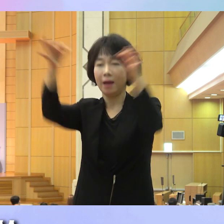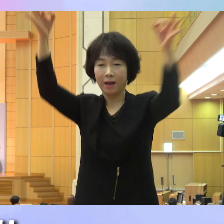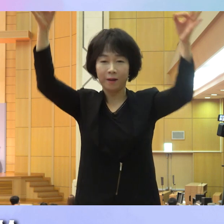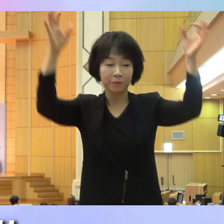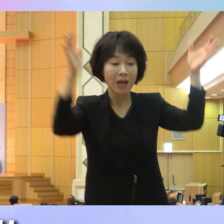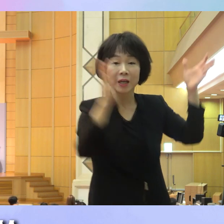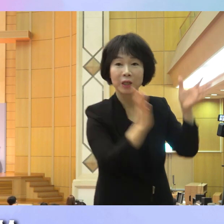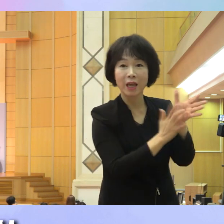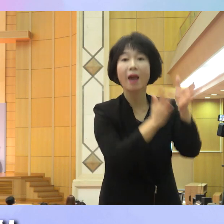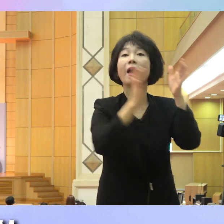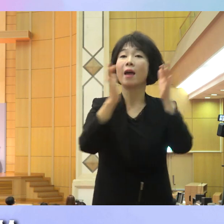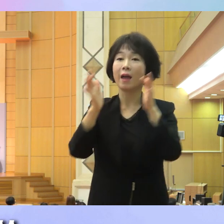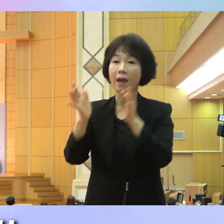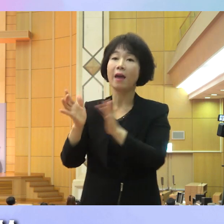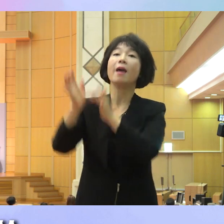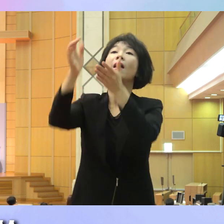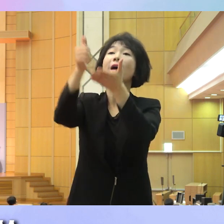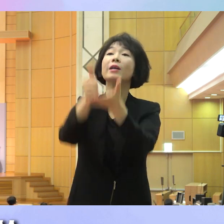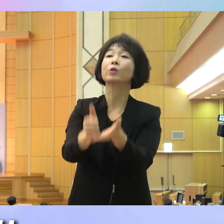부르네